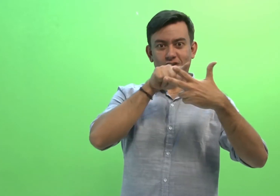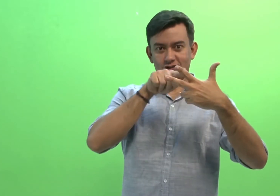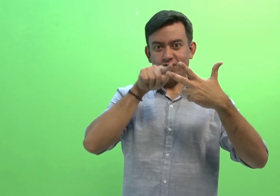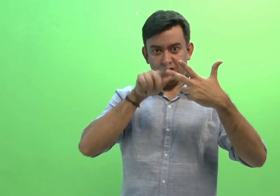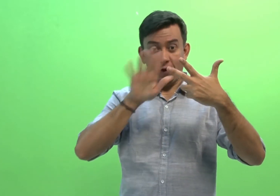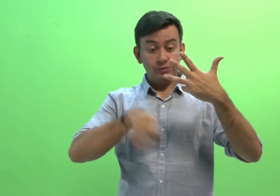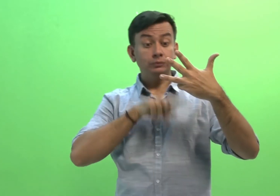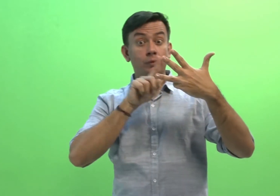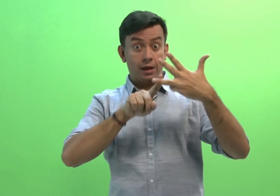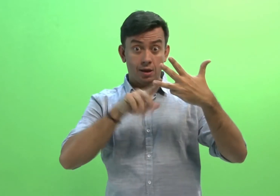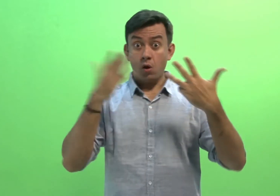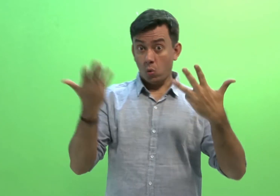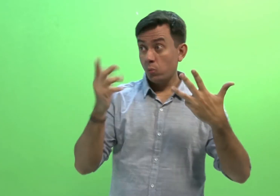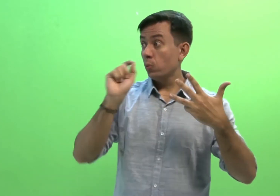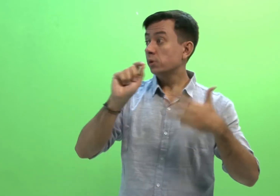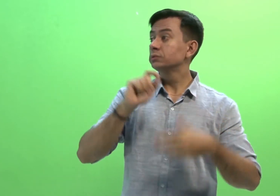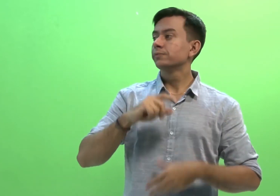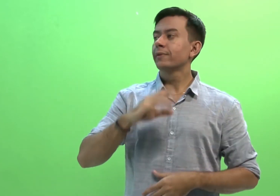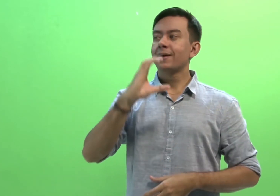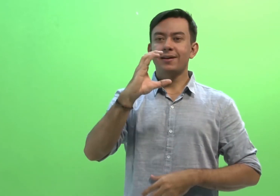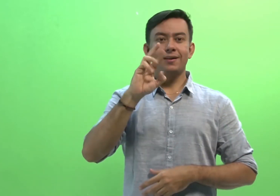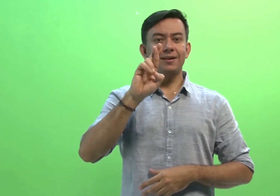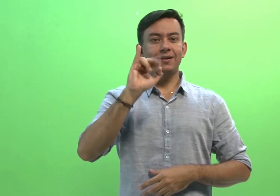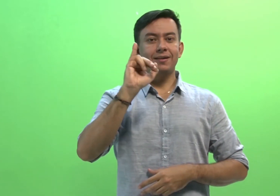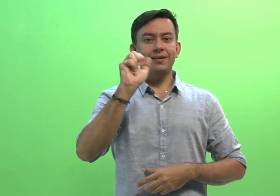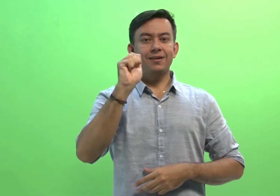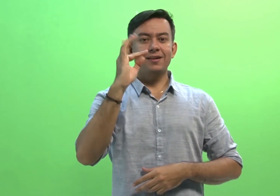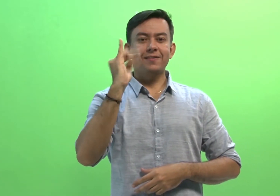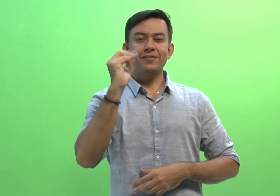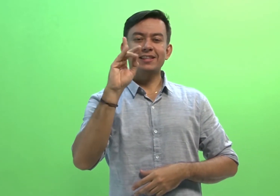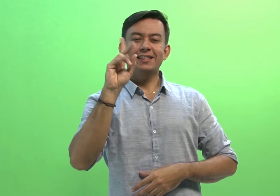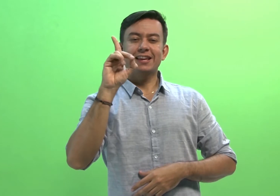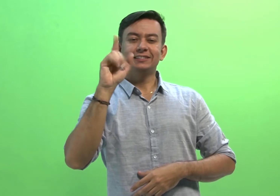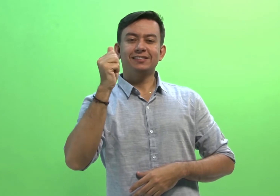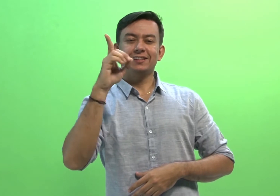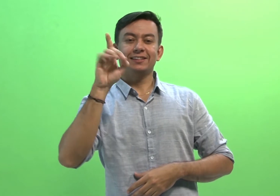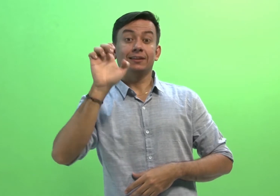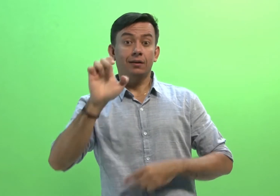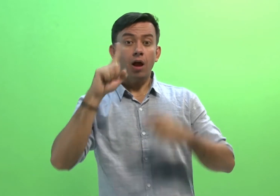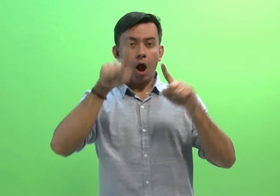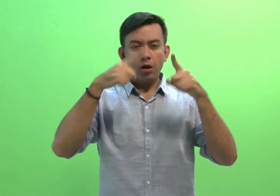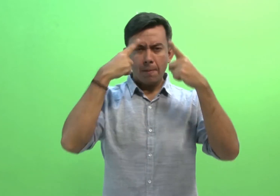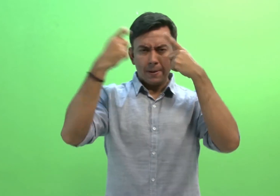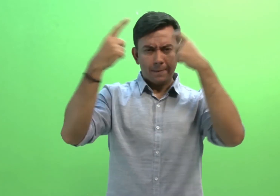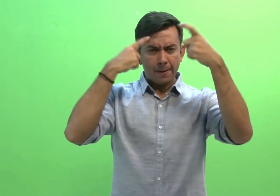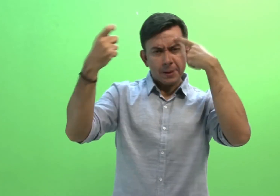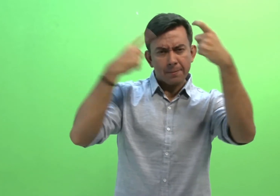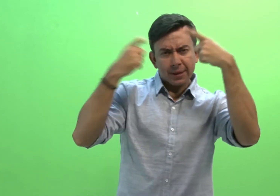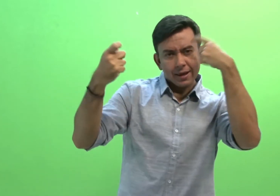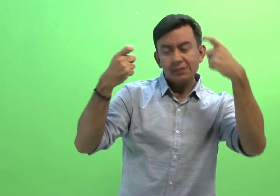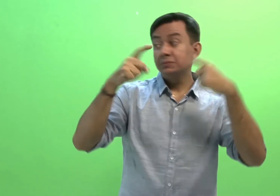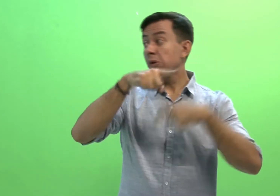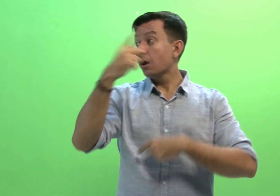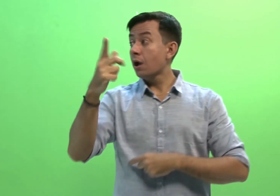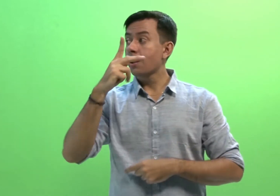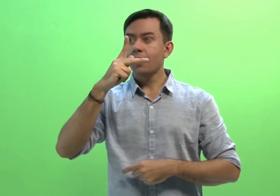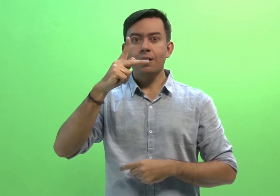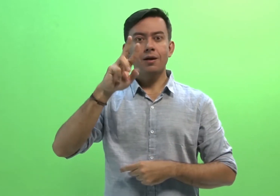Bem, agora o nosso quarto tópico, nós falaremos da criatividade. É como a gente pode